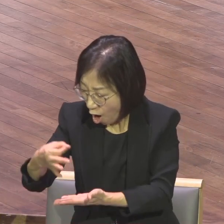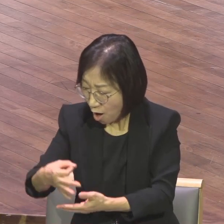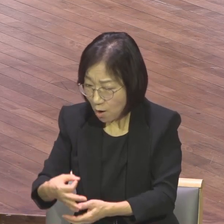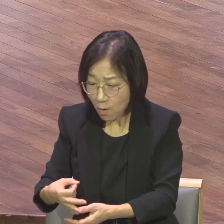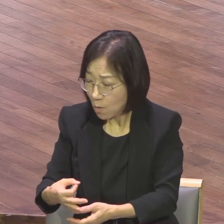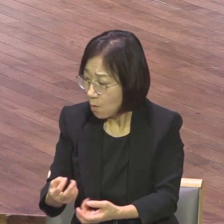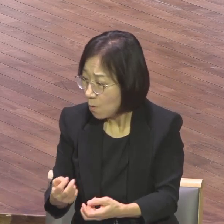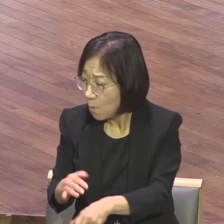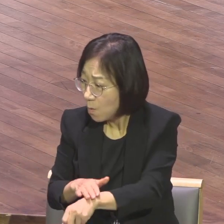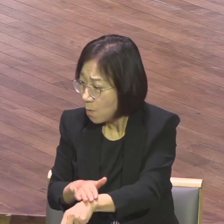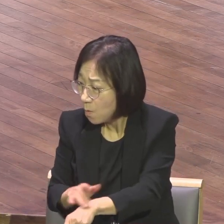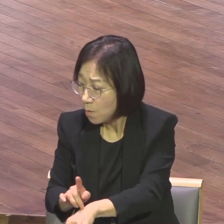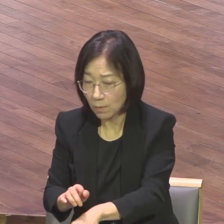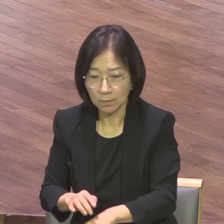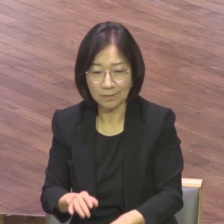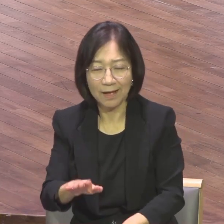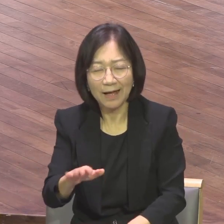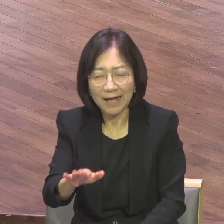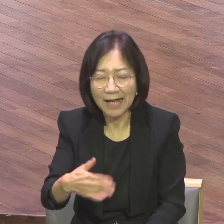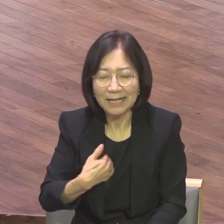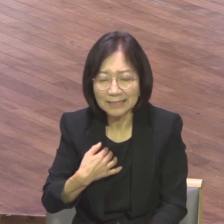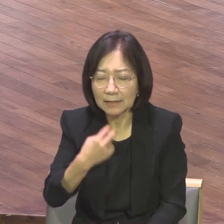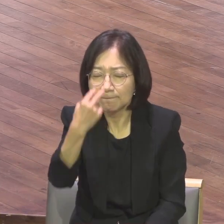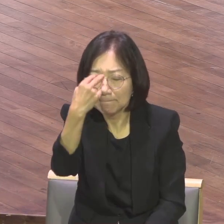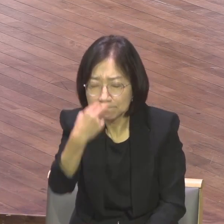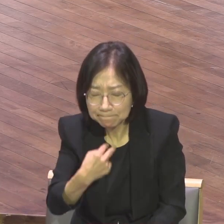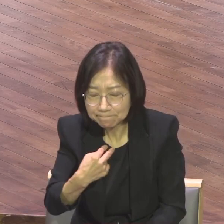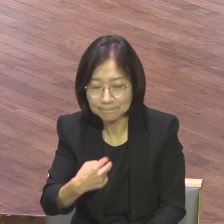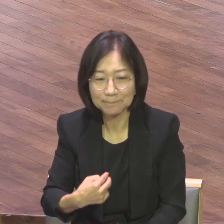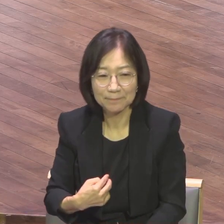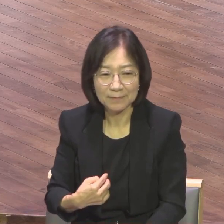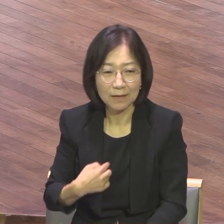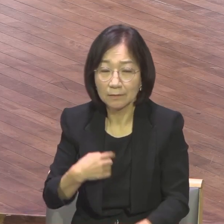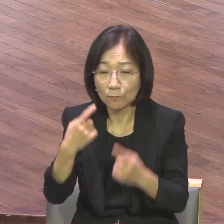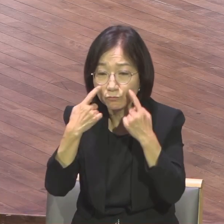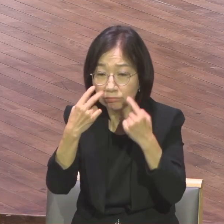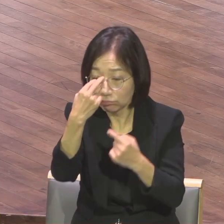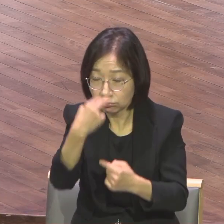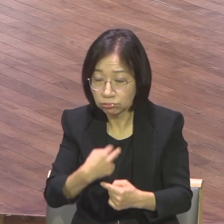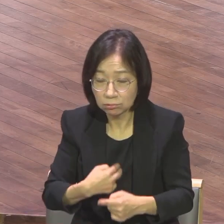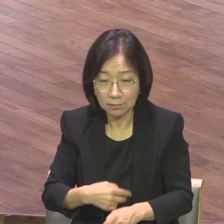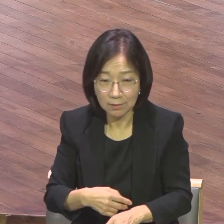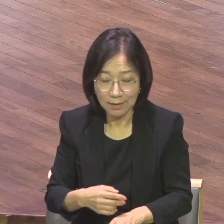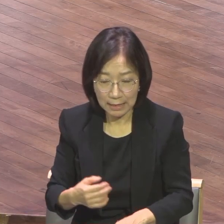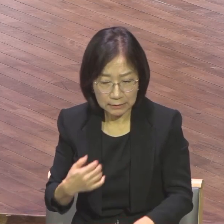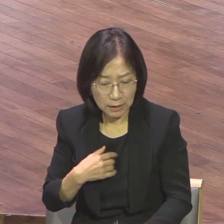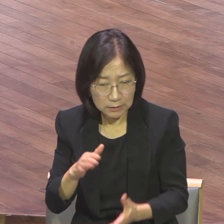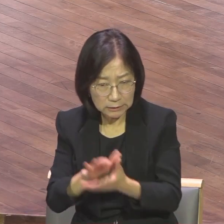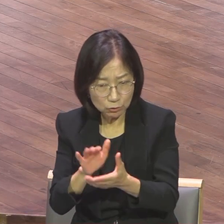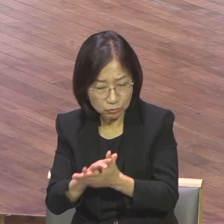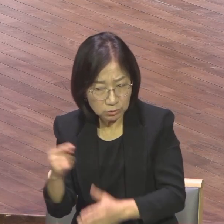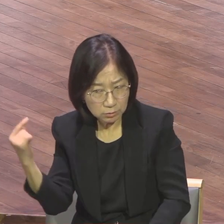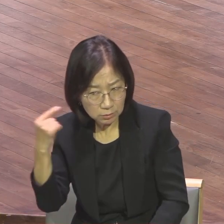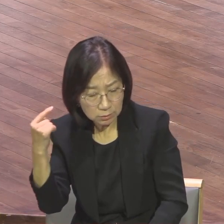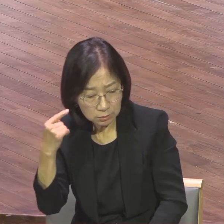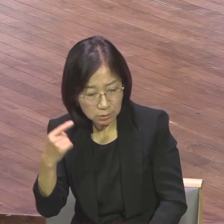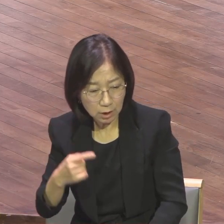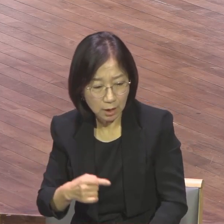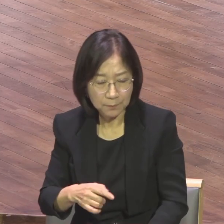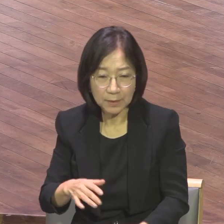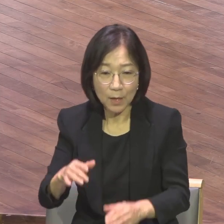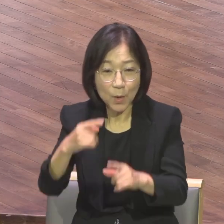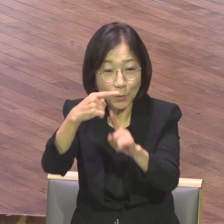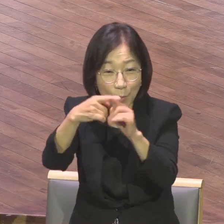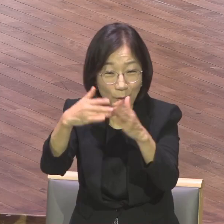저는 눈이 보이지 않는데 제 친구에게 초저녁에 불을 켜고 잘 때까지 불을 끄는데 더는 전기세가